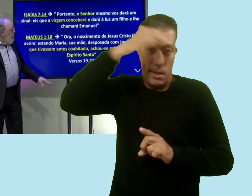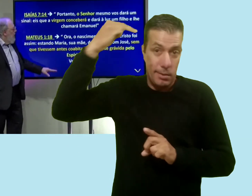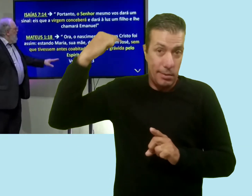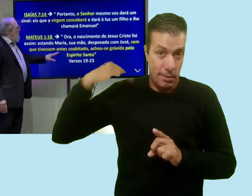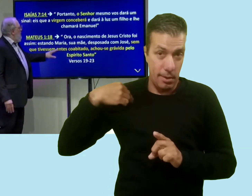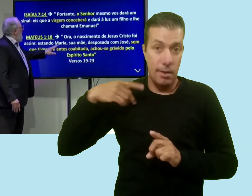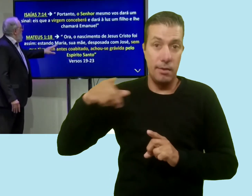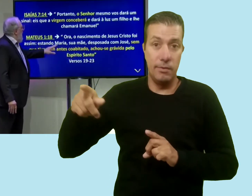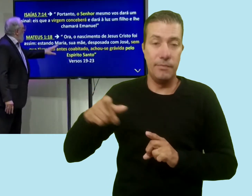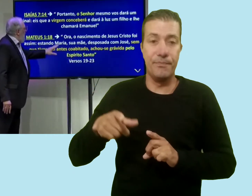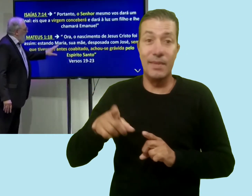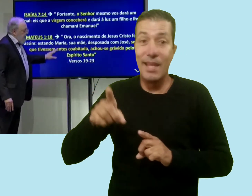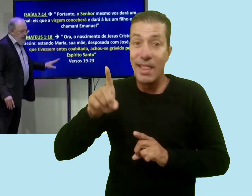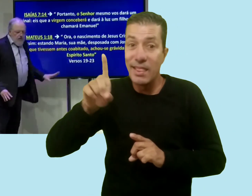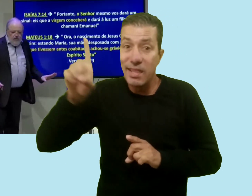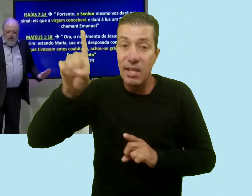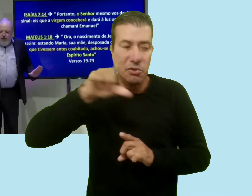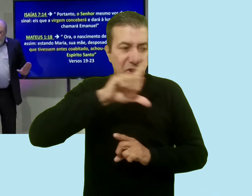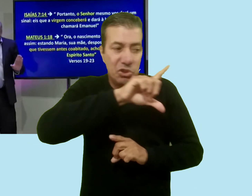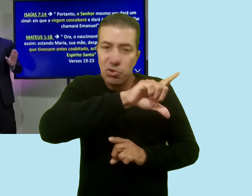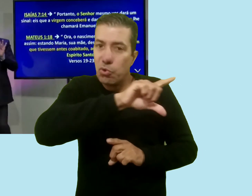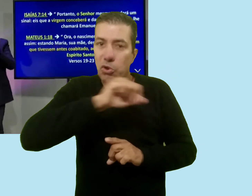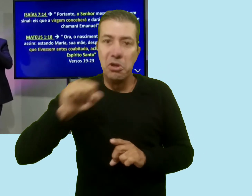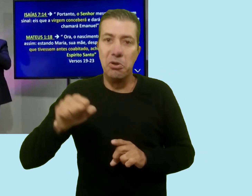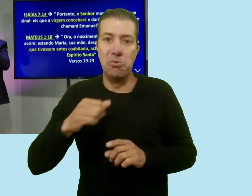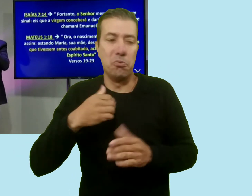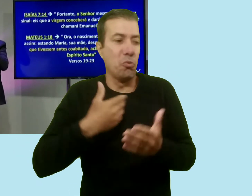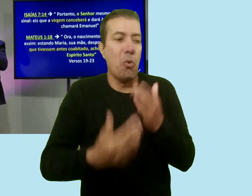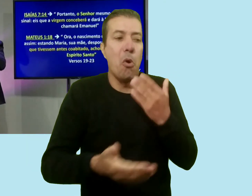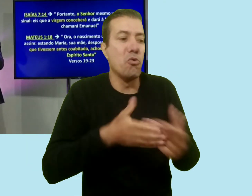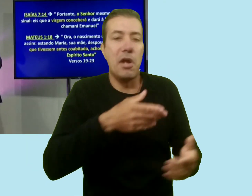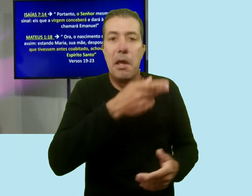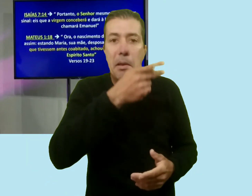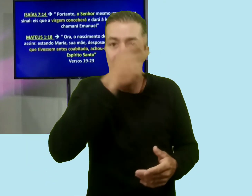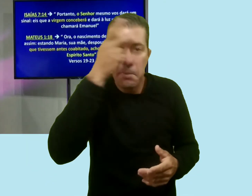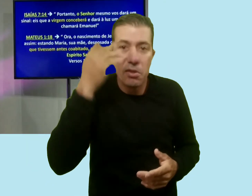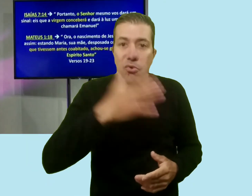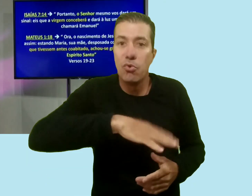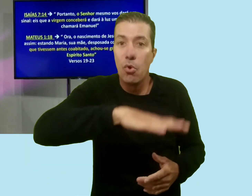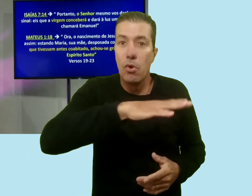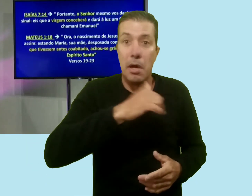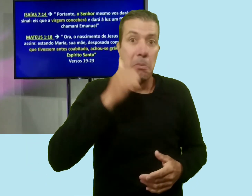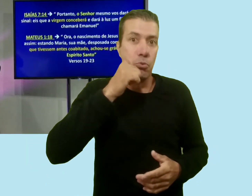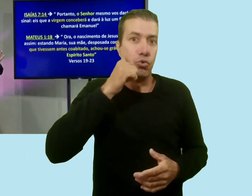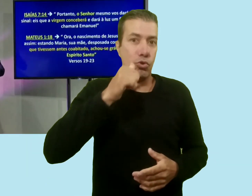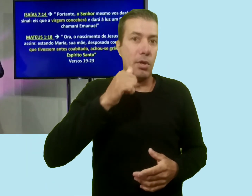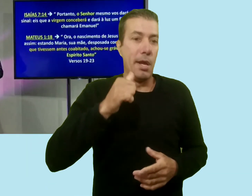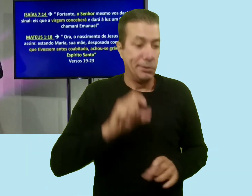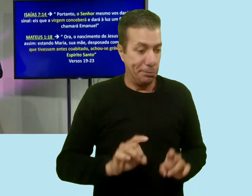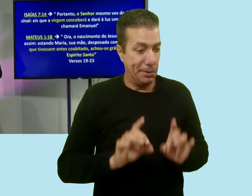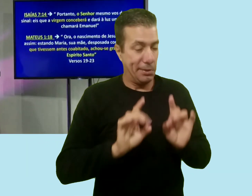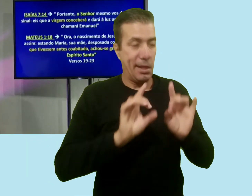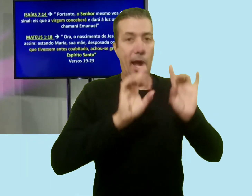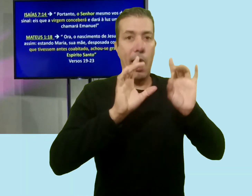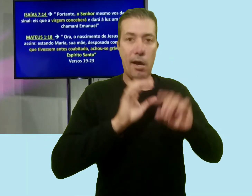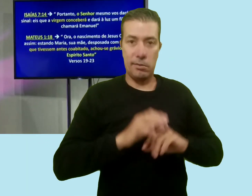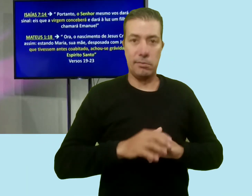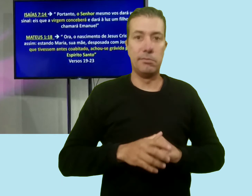Deus. Maria, Deus não escolheu uma pessoa qualquer, gente. Deus escolheu uma mulher